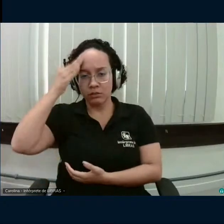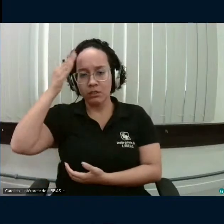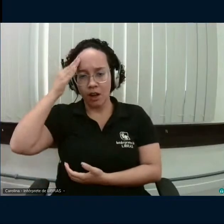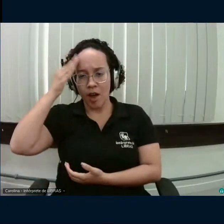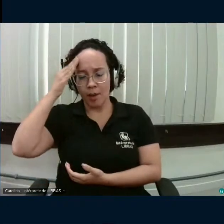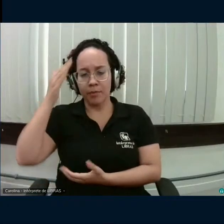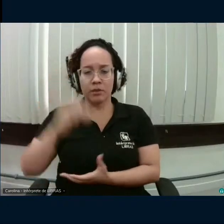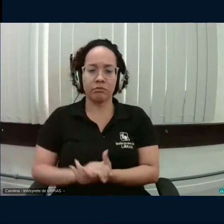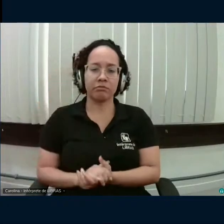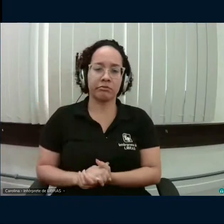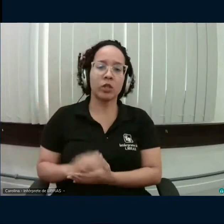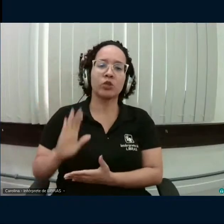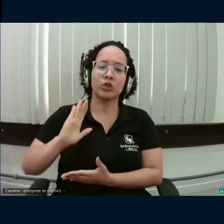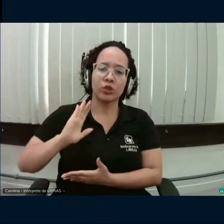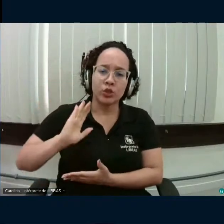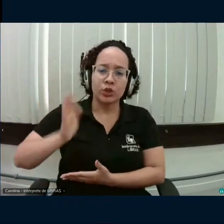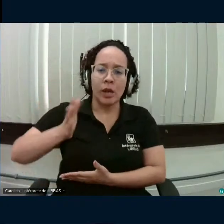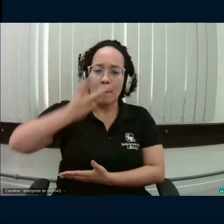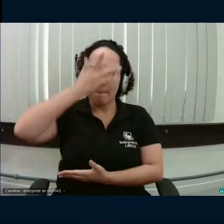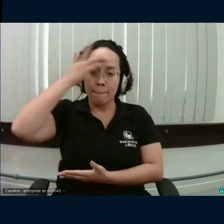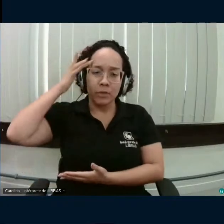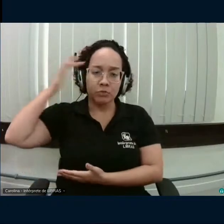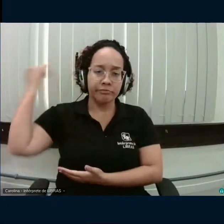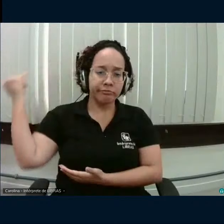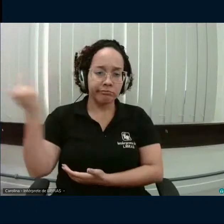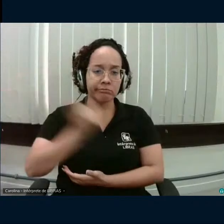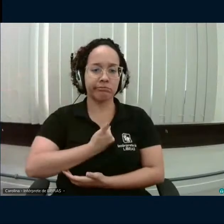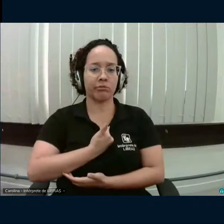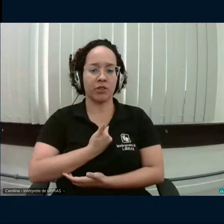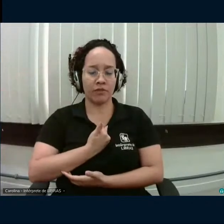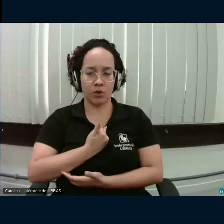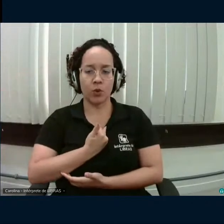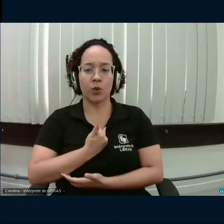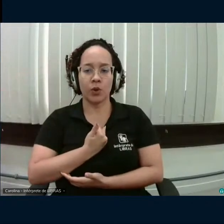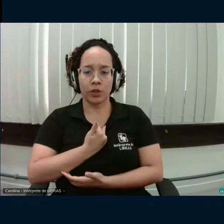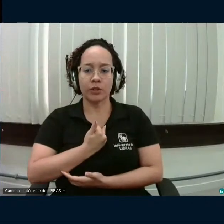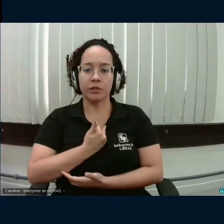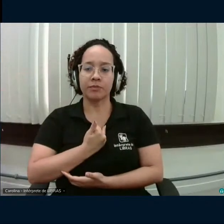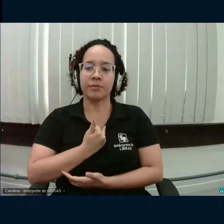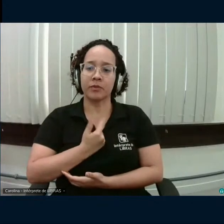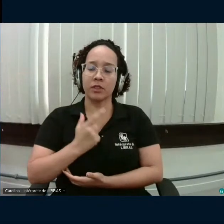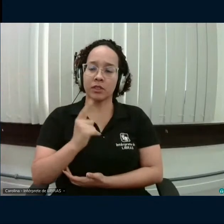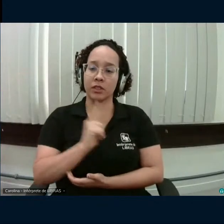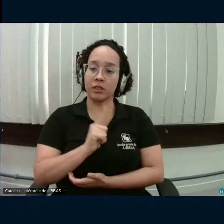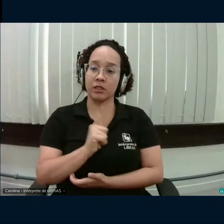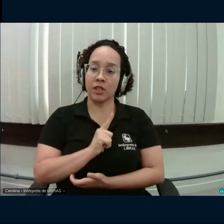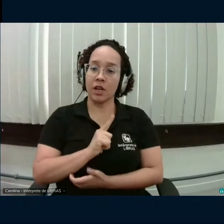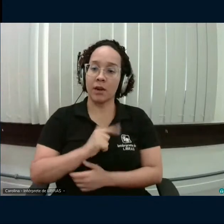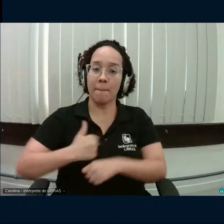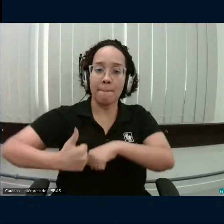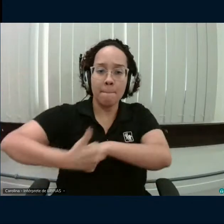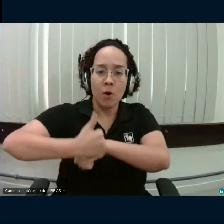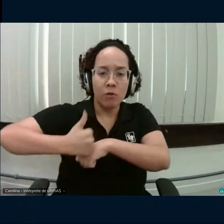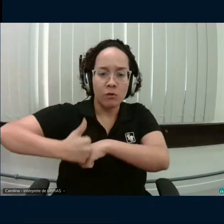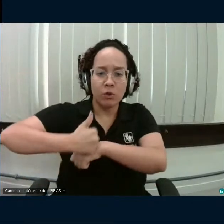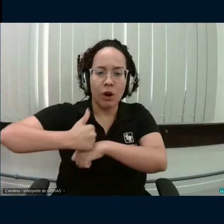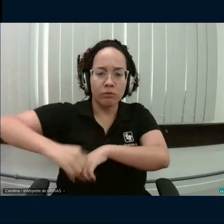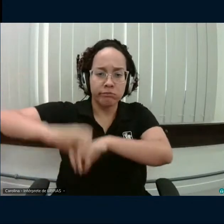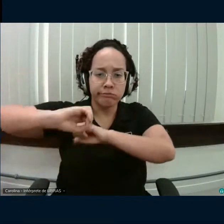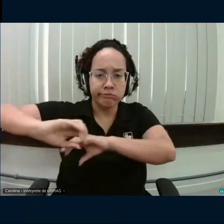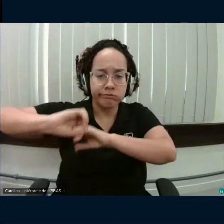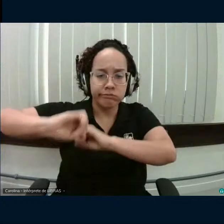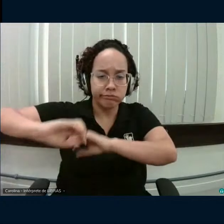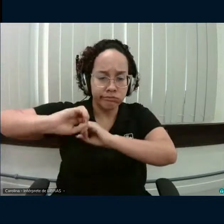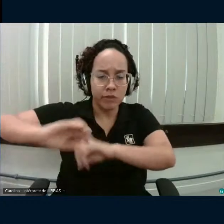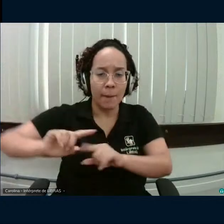eu já ouvi várias vezes, a ideia de que tem que profissionalizar, sim, mas não pode ser no